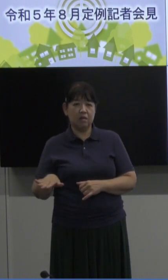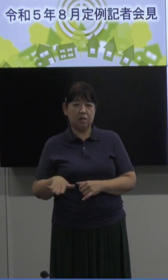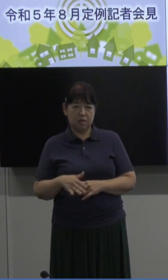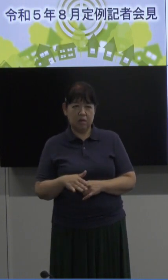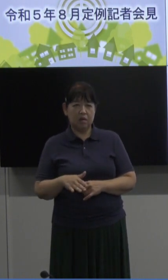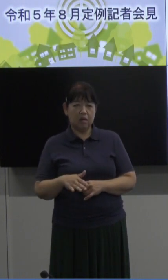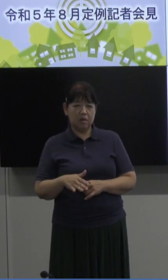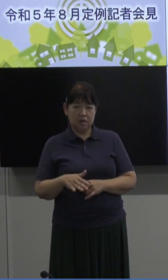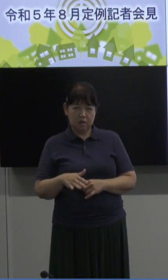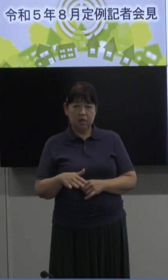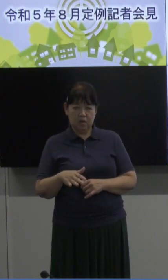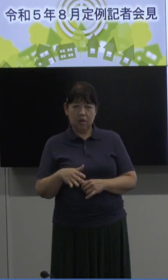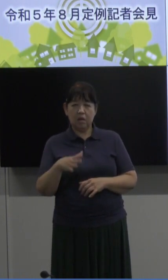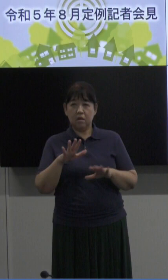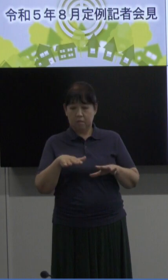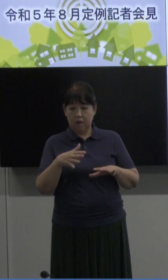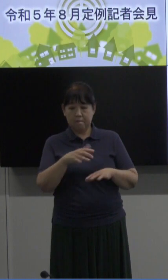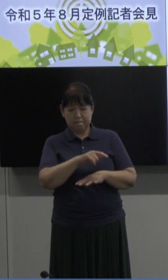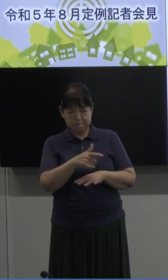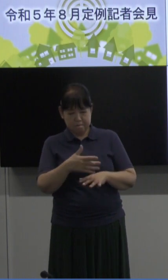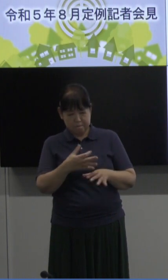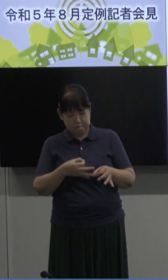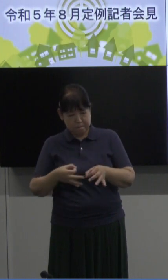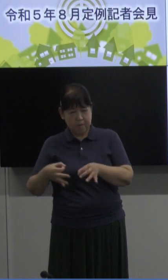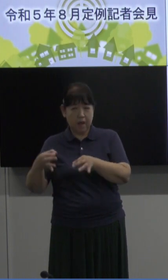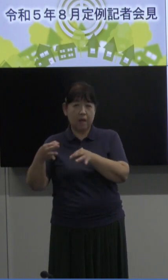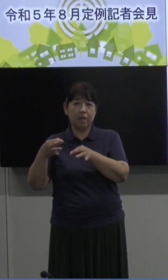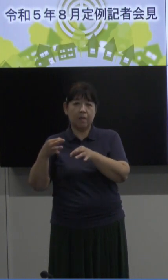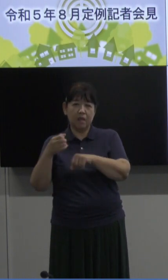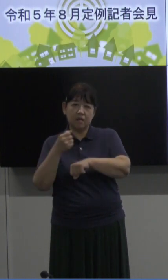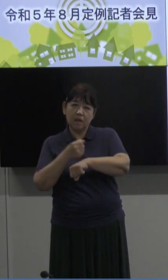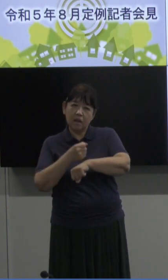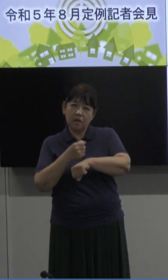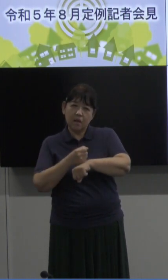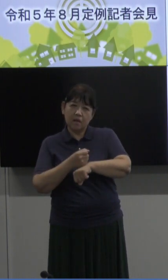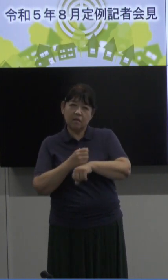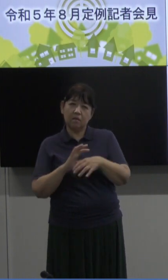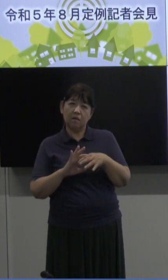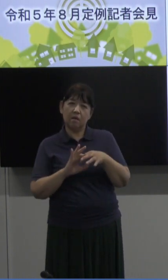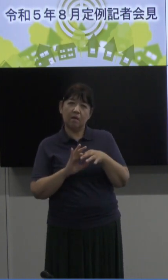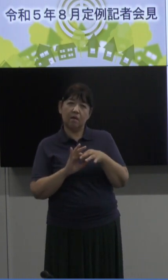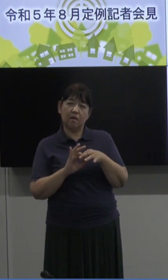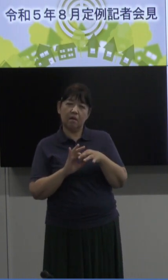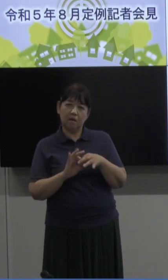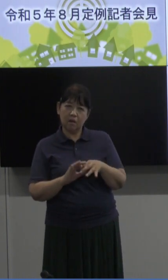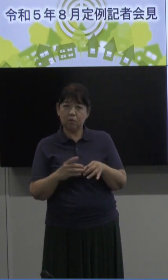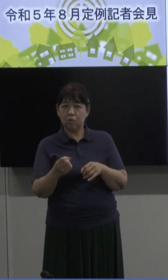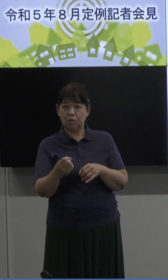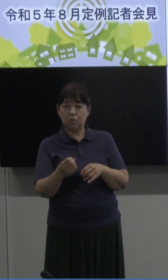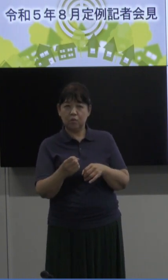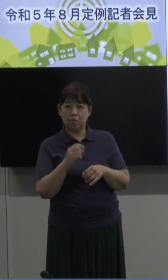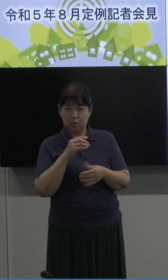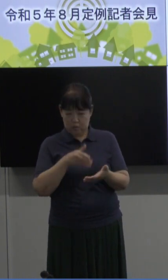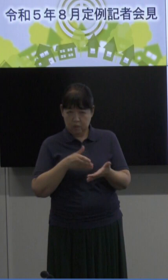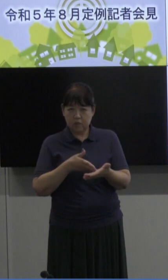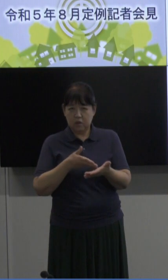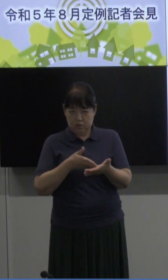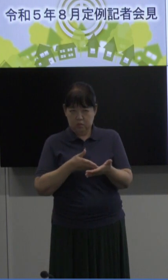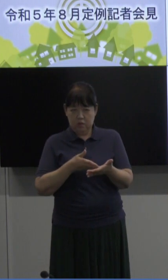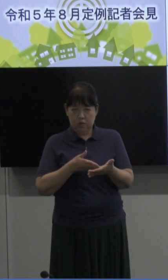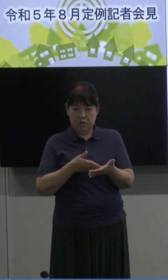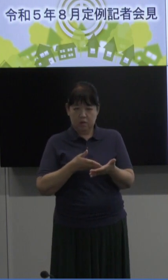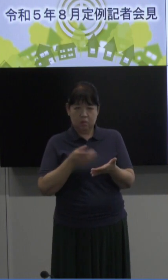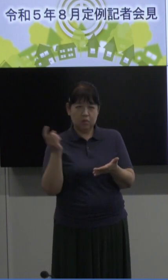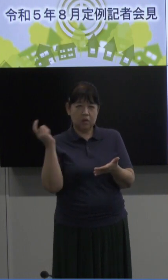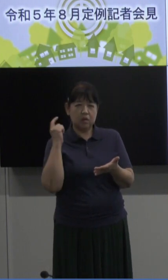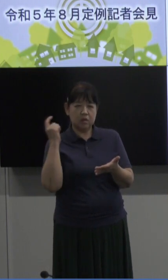価高騰で苦しんでるわけだからという話なんですけど、同様の施策、すみません、僕も承知してないん